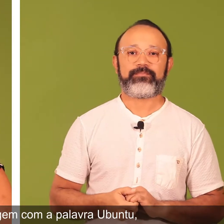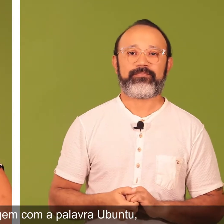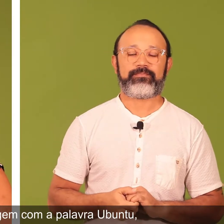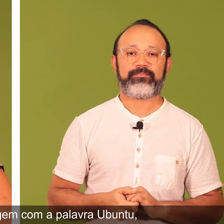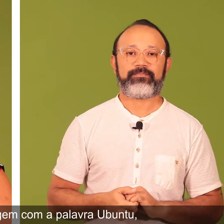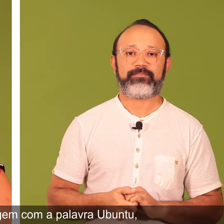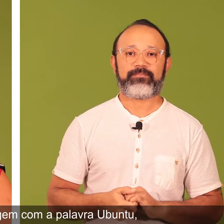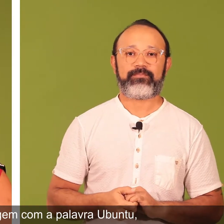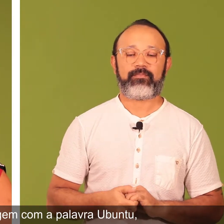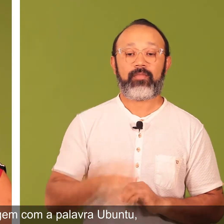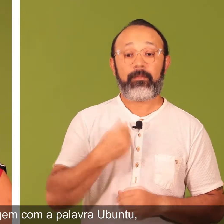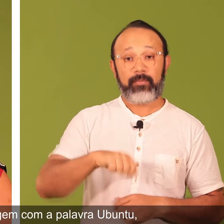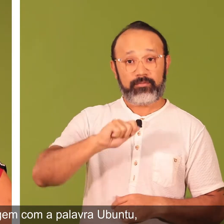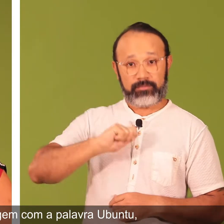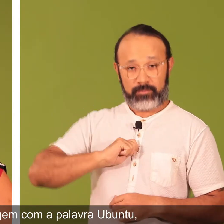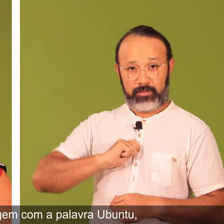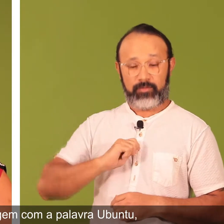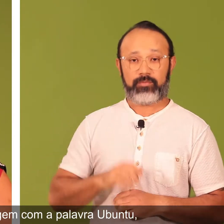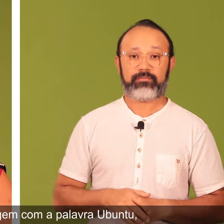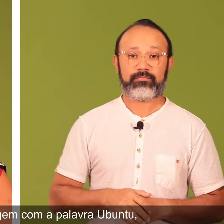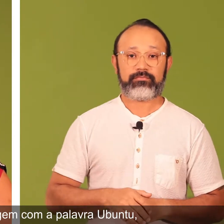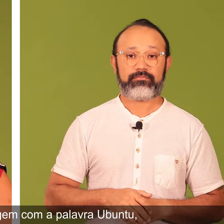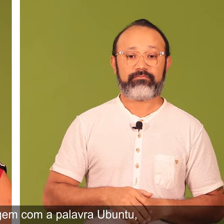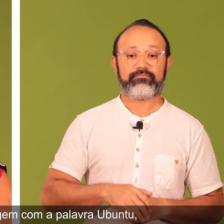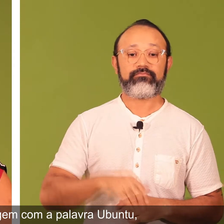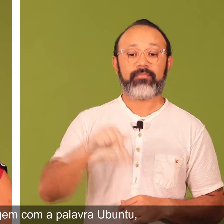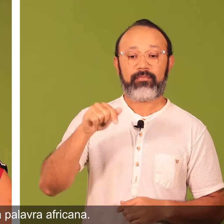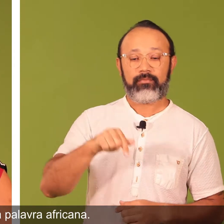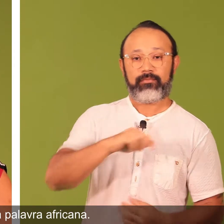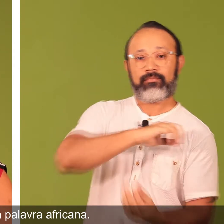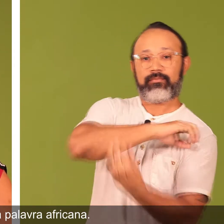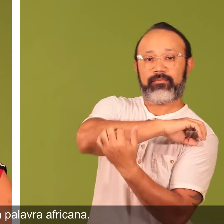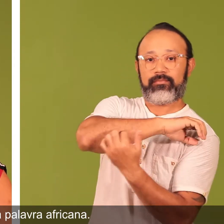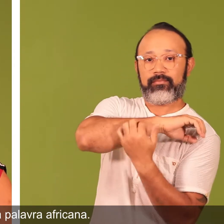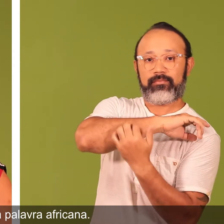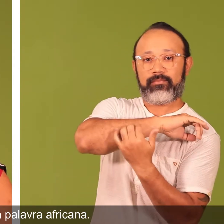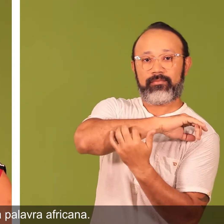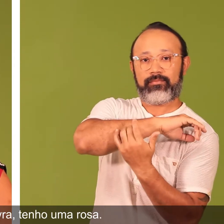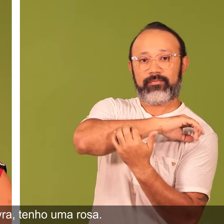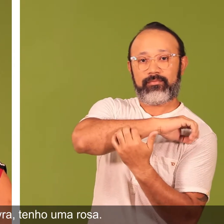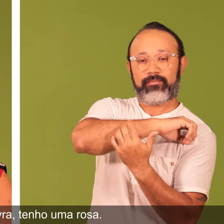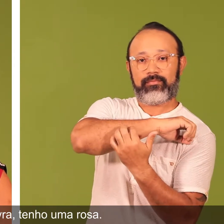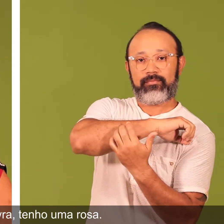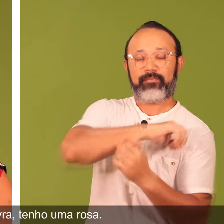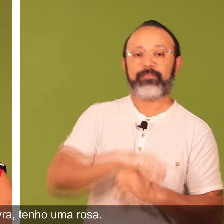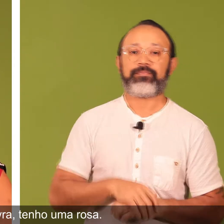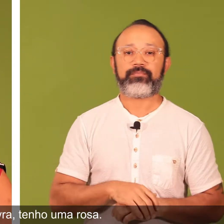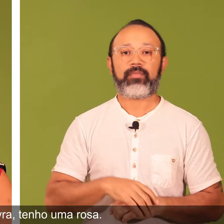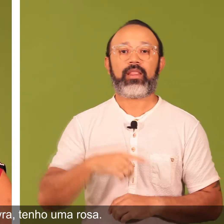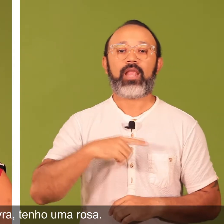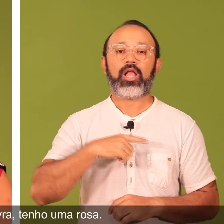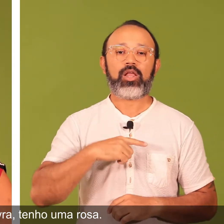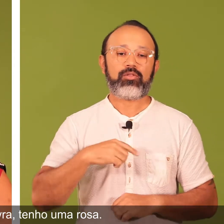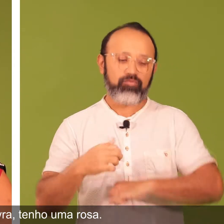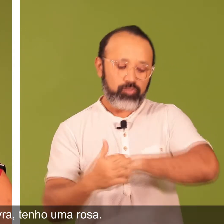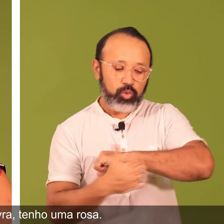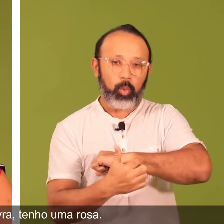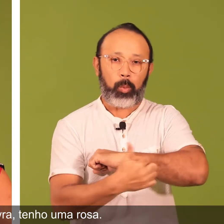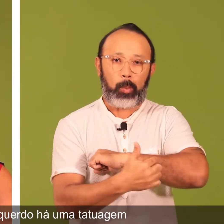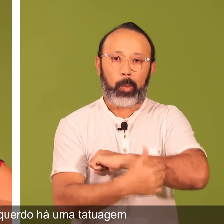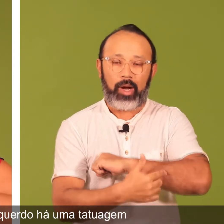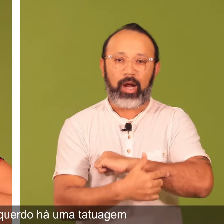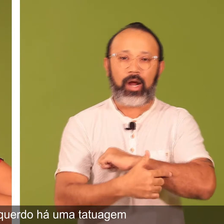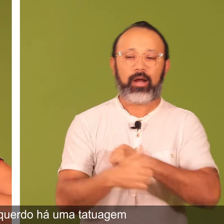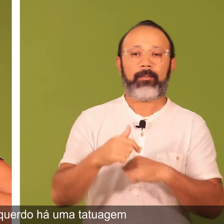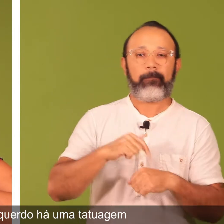tocando uma tatuagem com a palavra Ubuntu é uma palavra africana após a palavra tenho